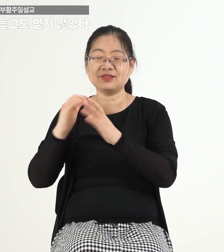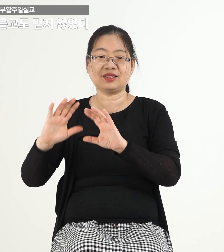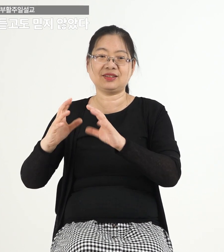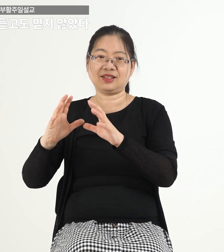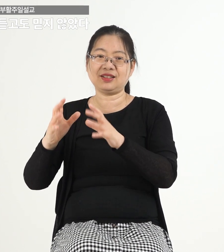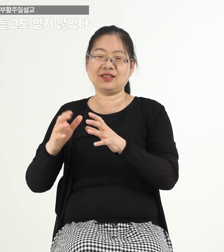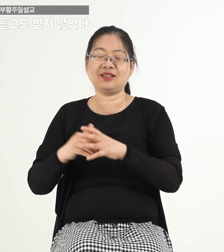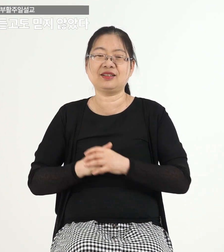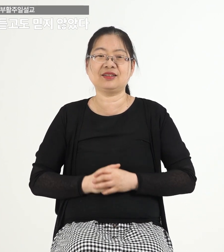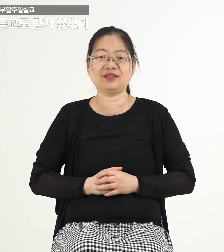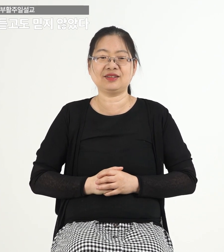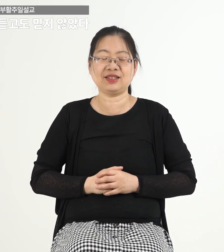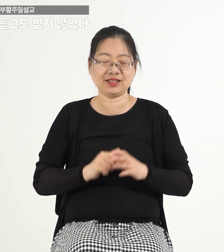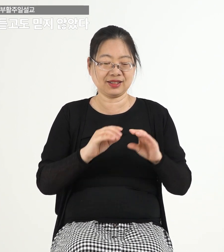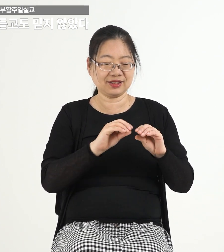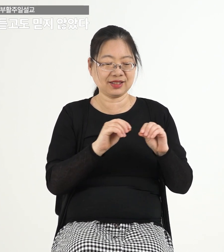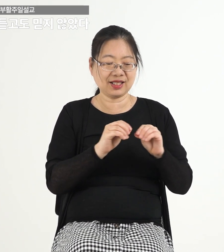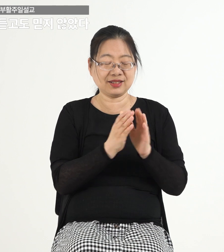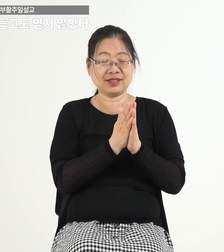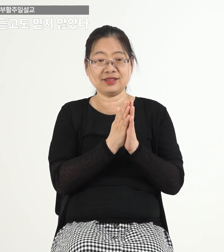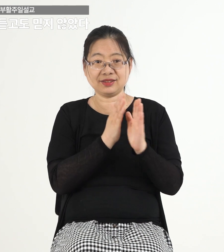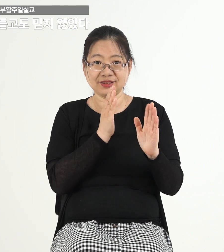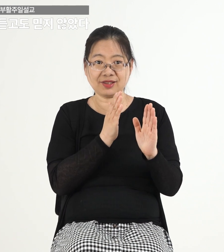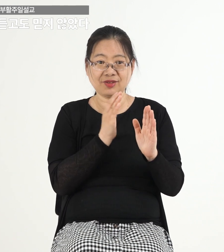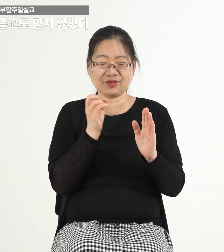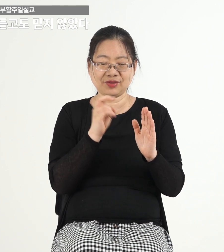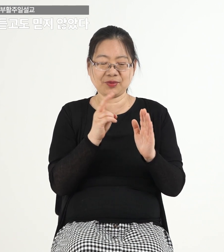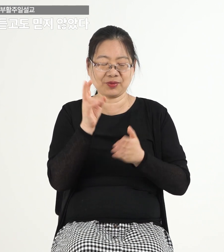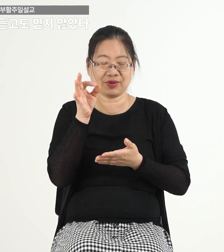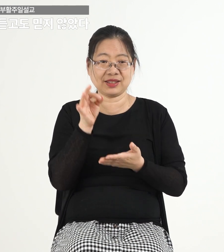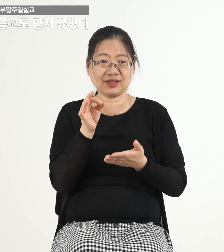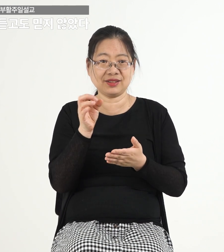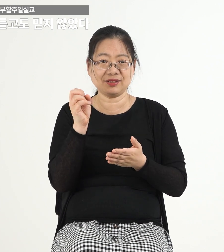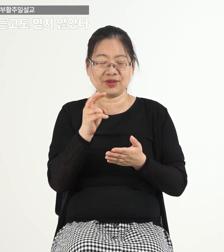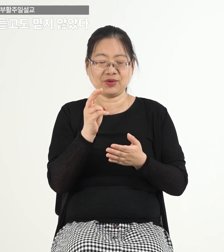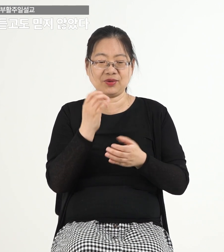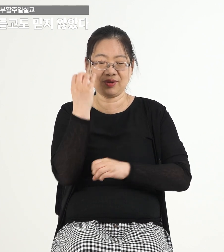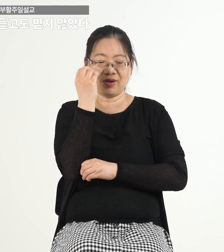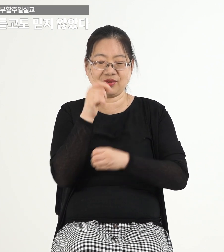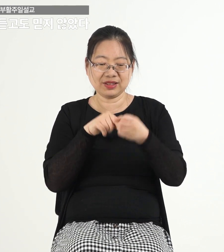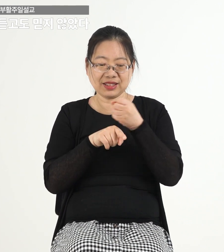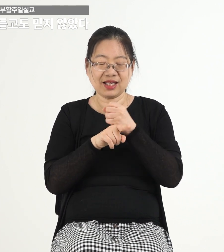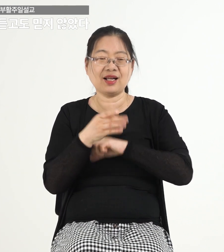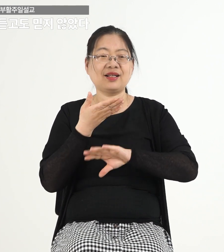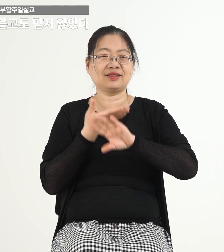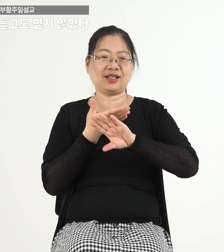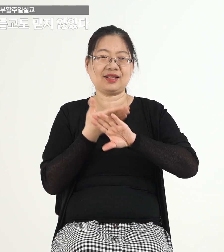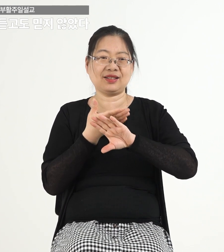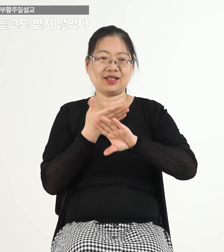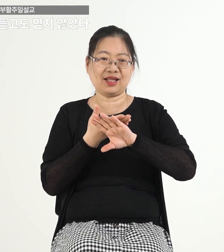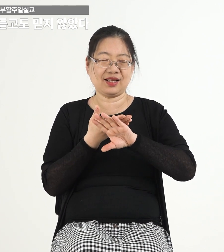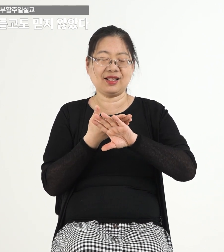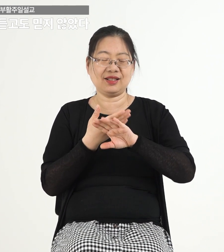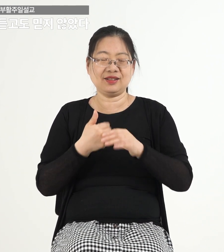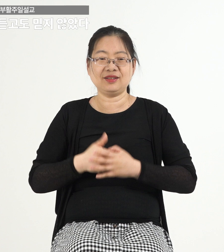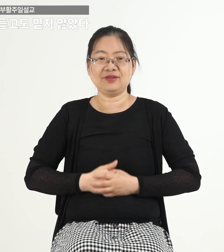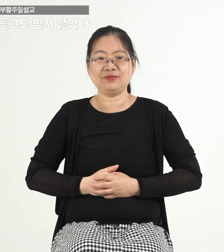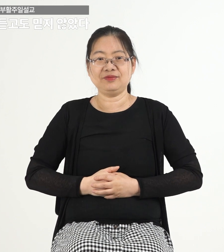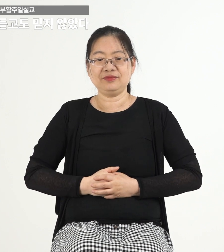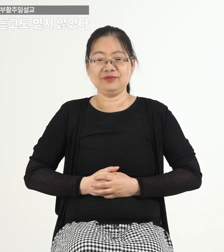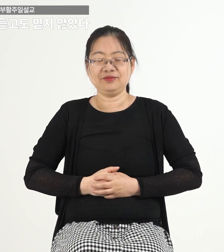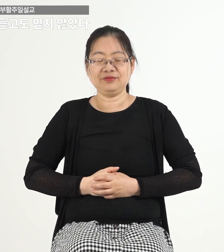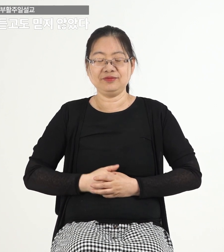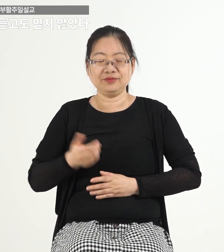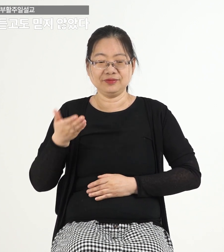나라는 이 땅의 질서와 가치와 원리와는 전혀 다른 전선인데